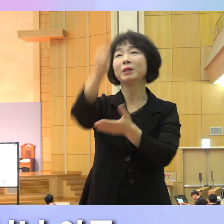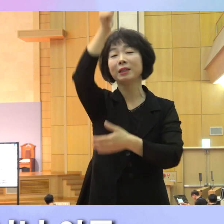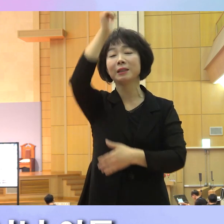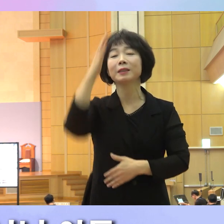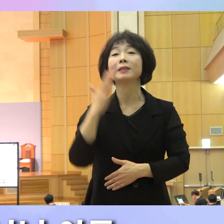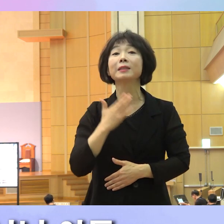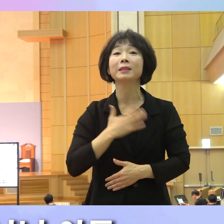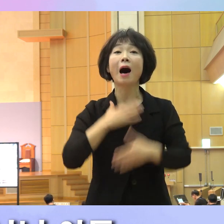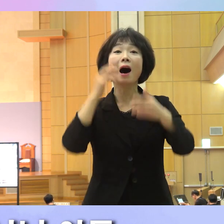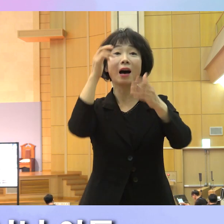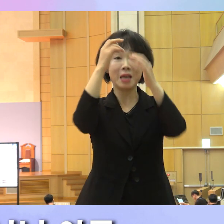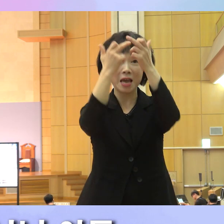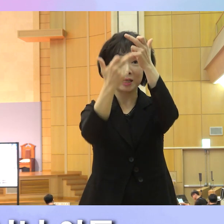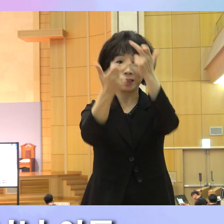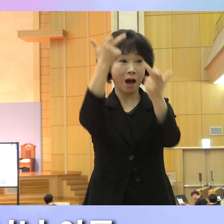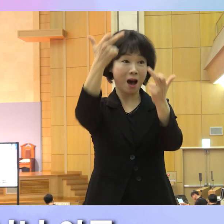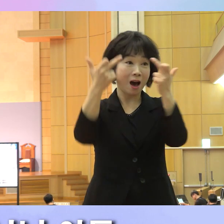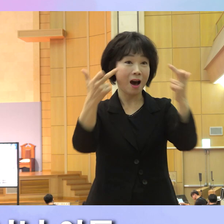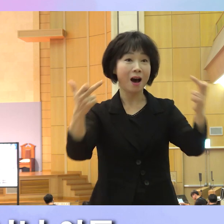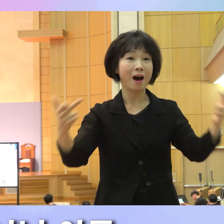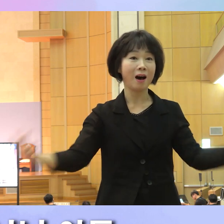주님은 나의